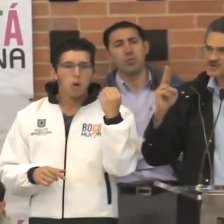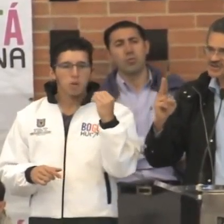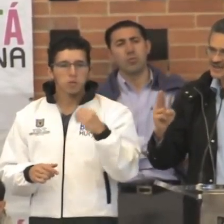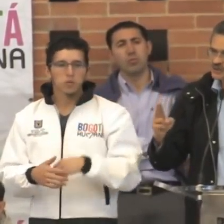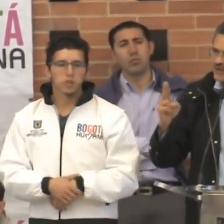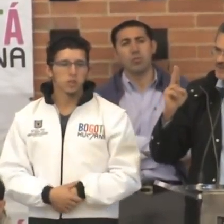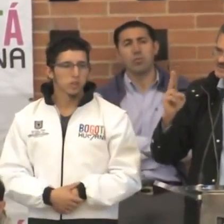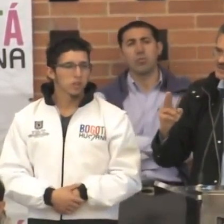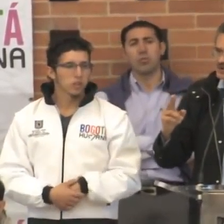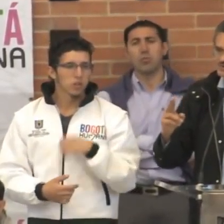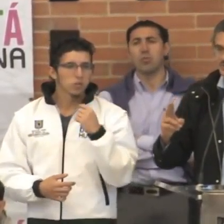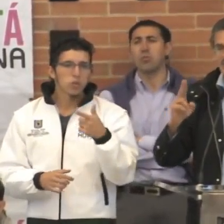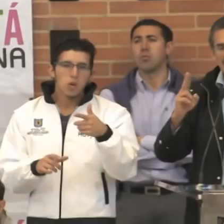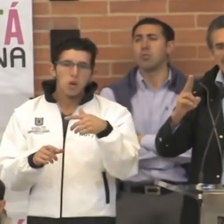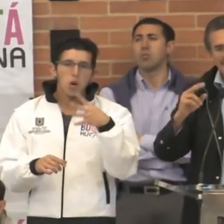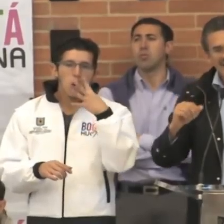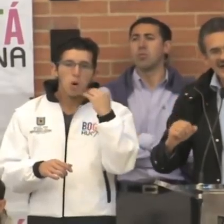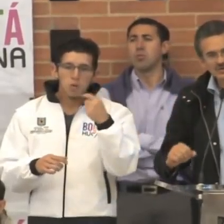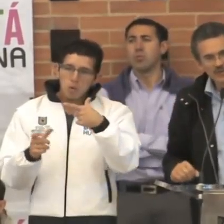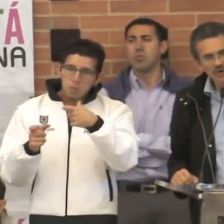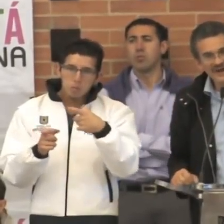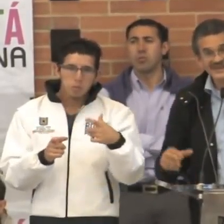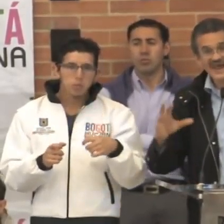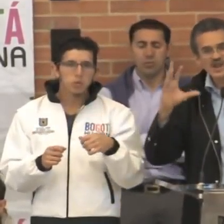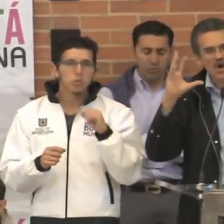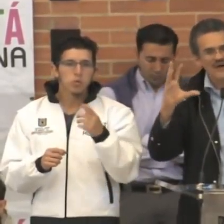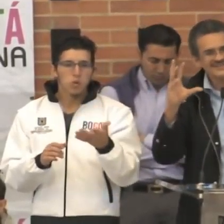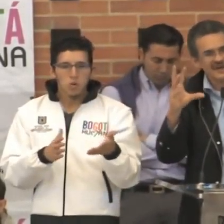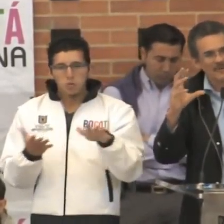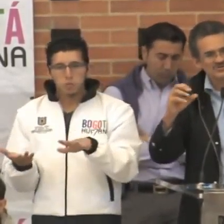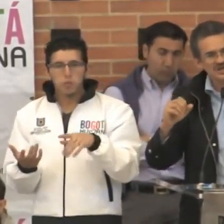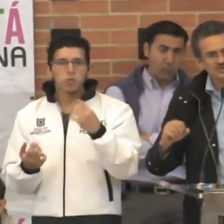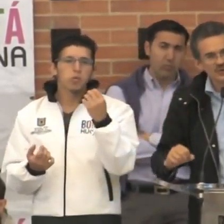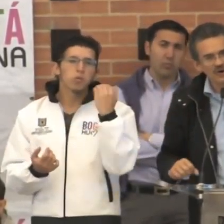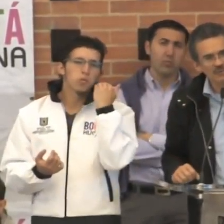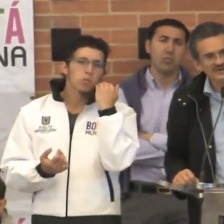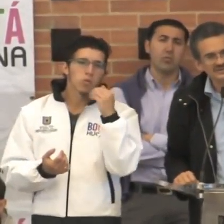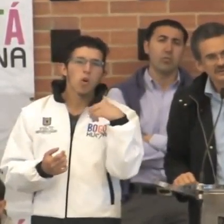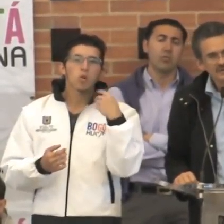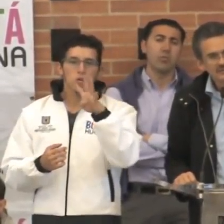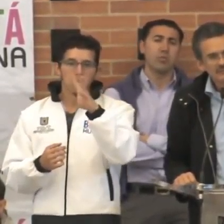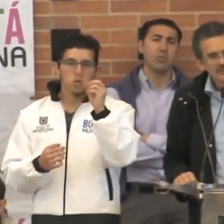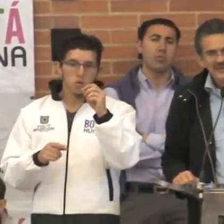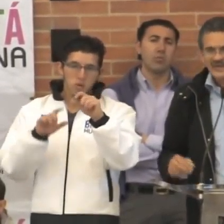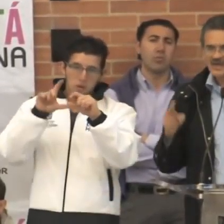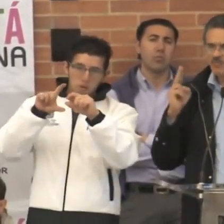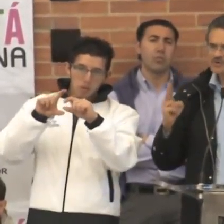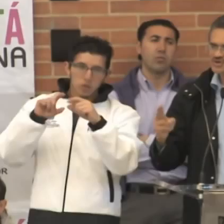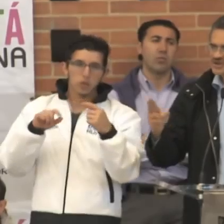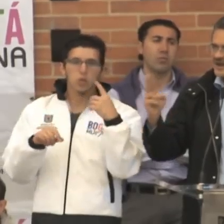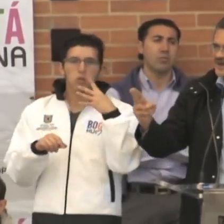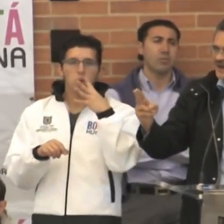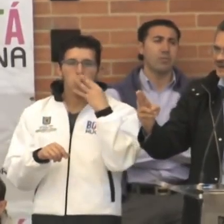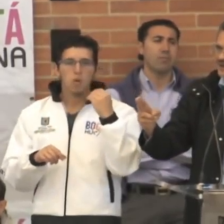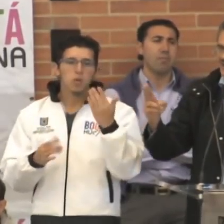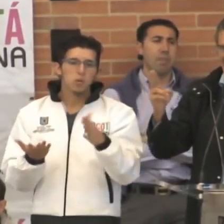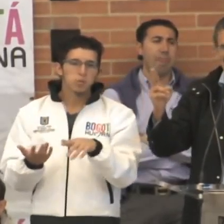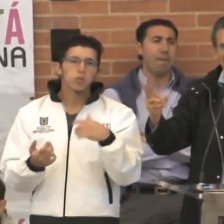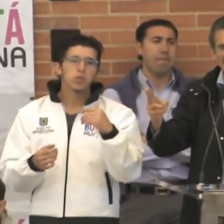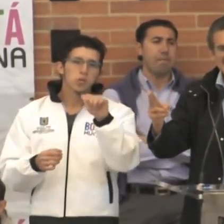El 10% de homicidios recae sobre mujeres, el 90% sobre hombres y muchos se